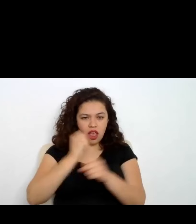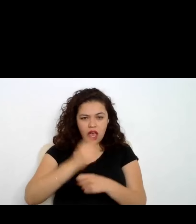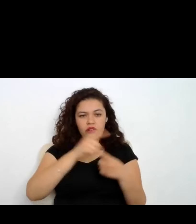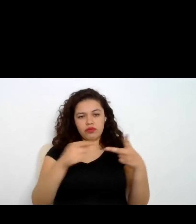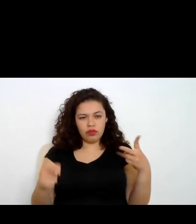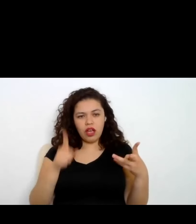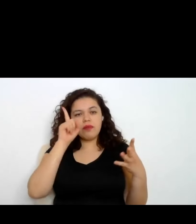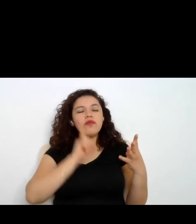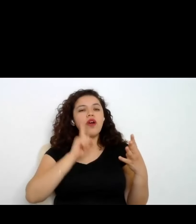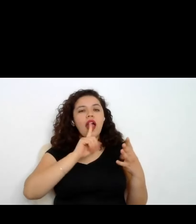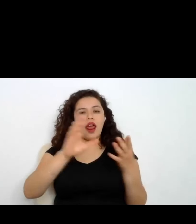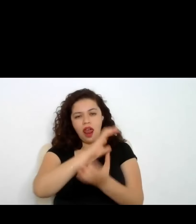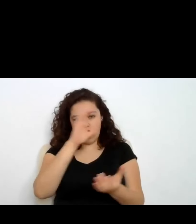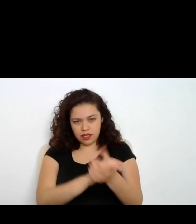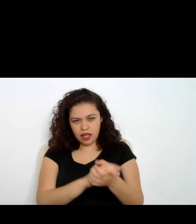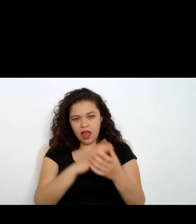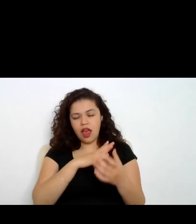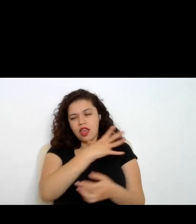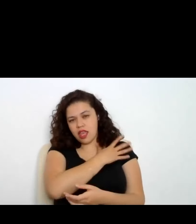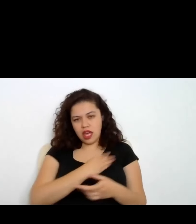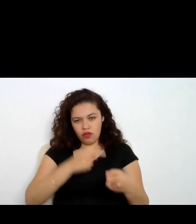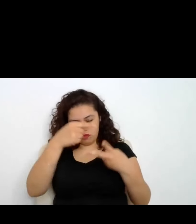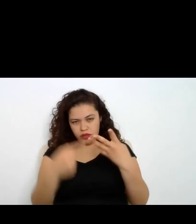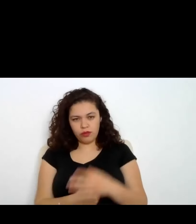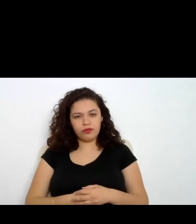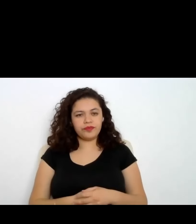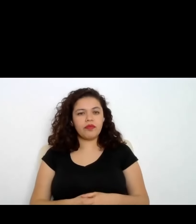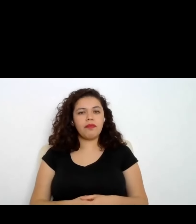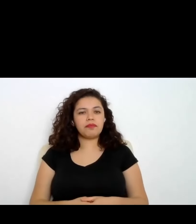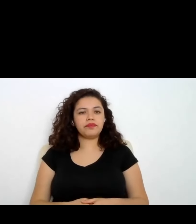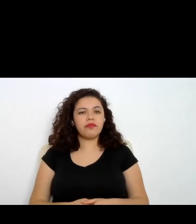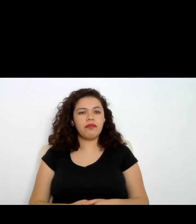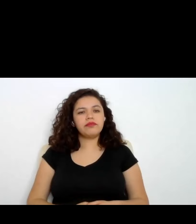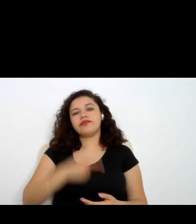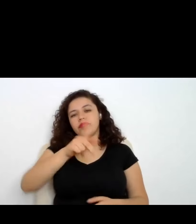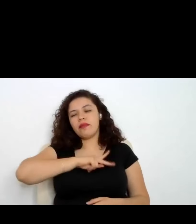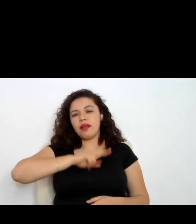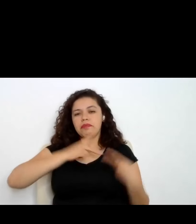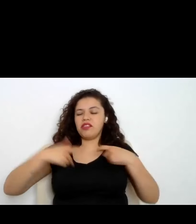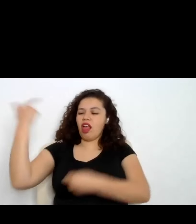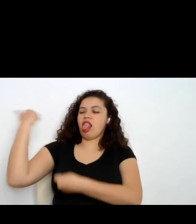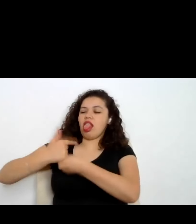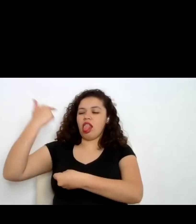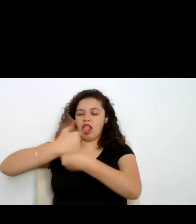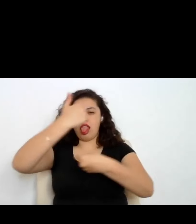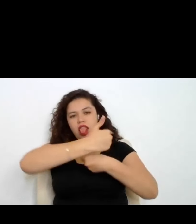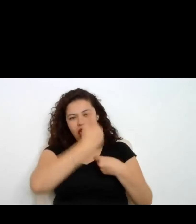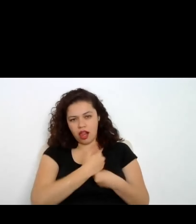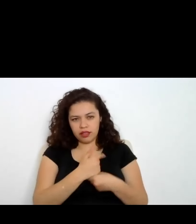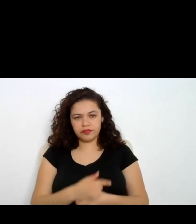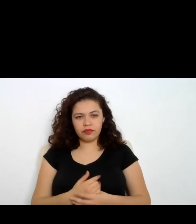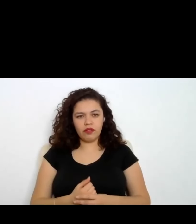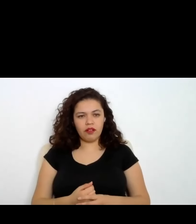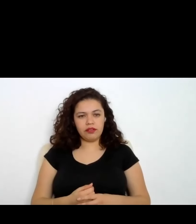que está casada, que tiene tantos hijos. Entonces, eso me identifica, todos esos datos me identifican a